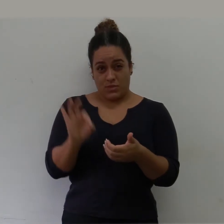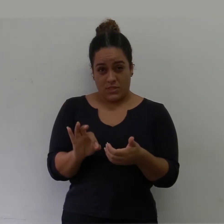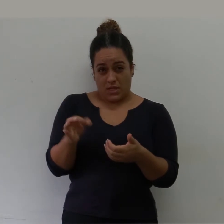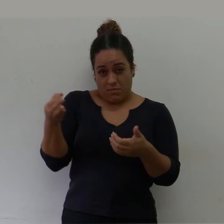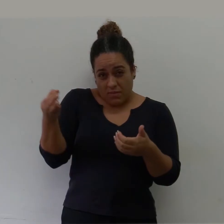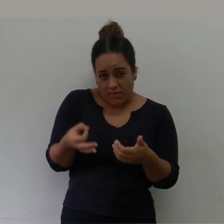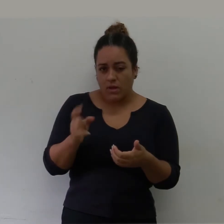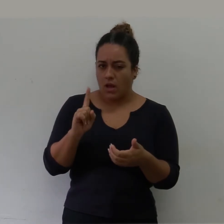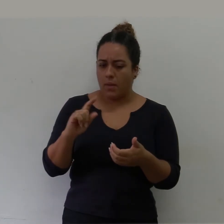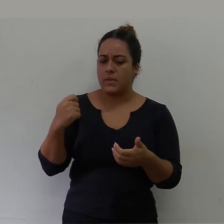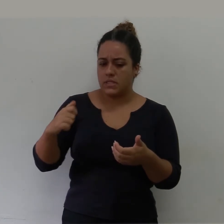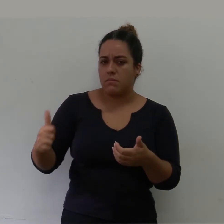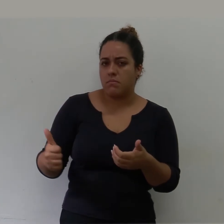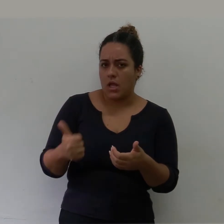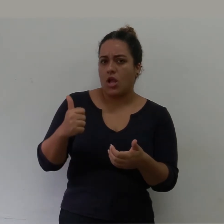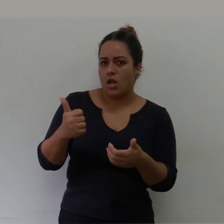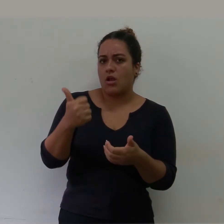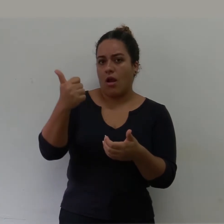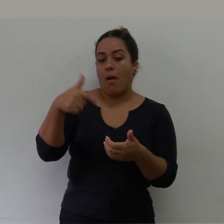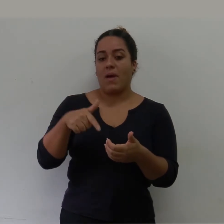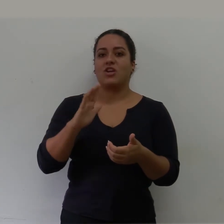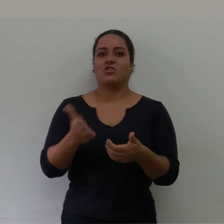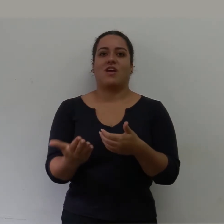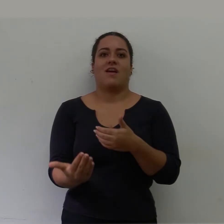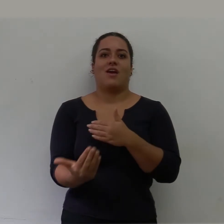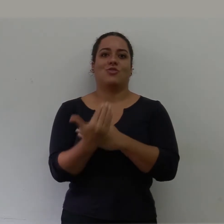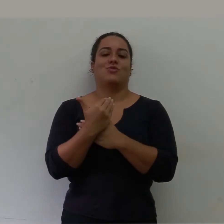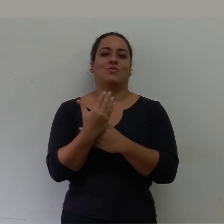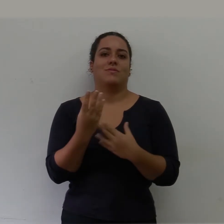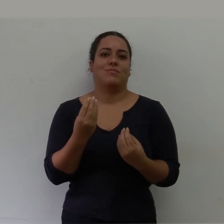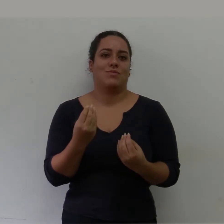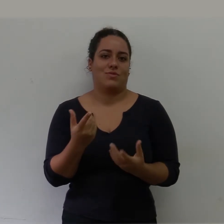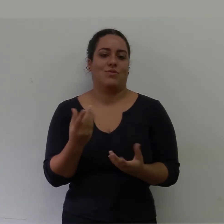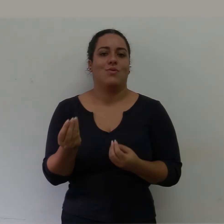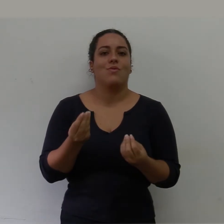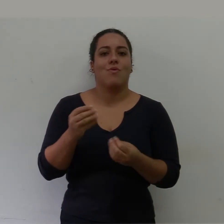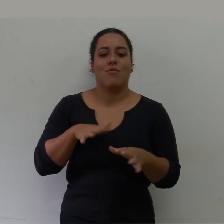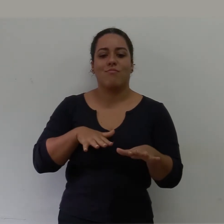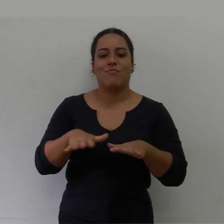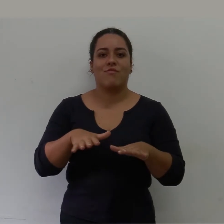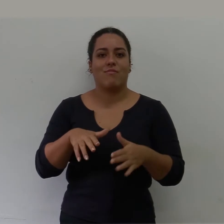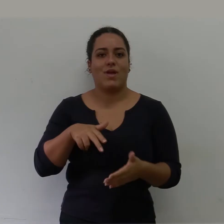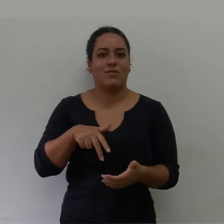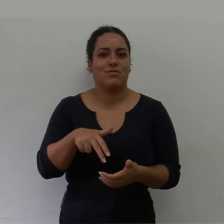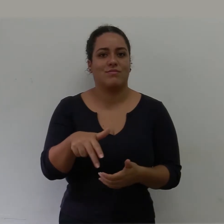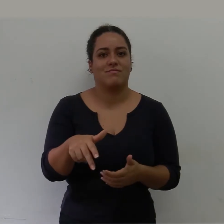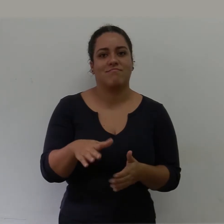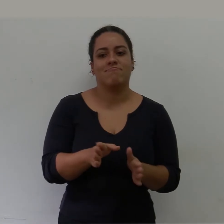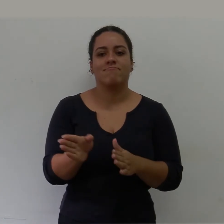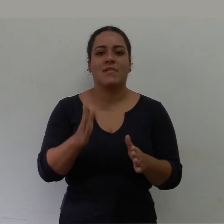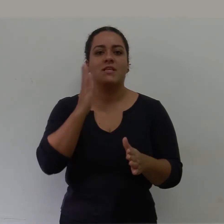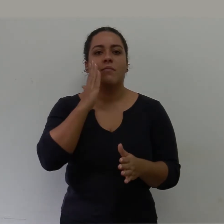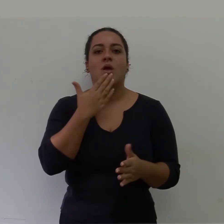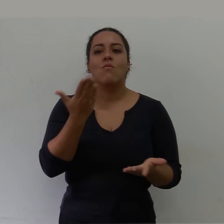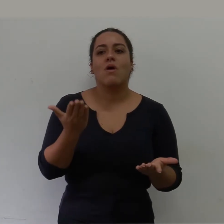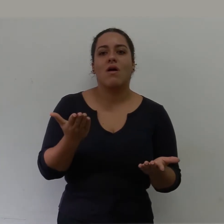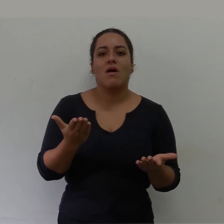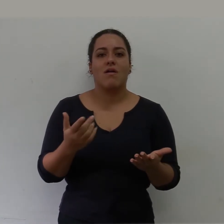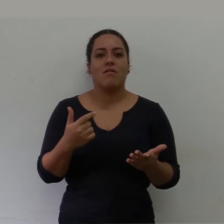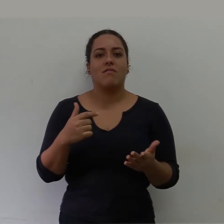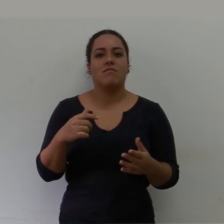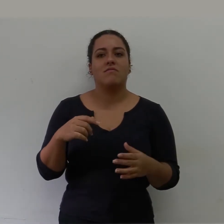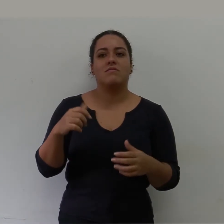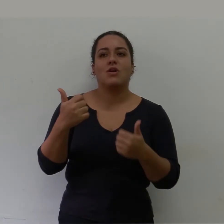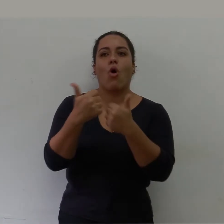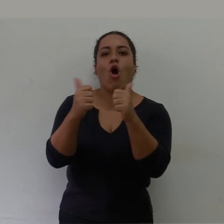Ele tem algumas melhorias que têm que ser feitas, mas ele já nos ajuda na questão, né, de saber quais as